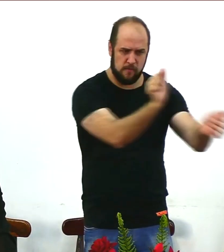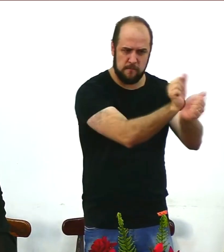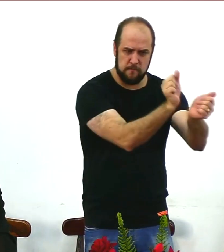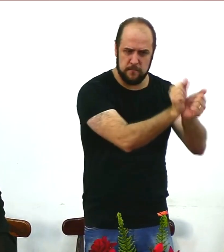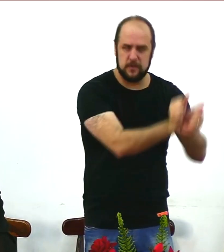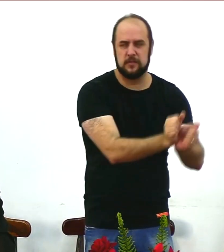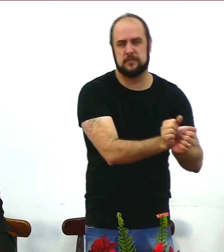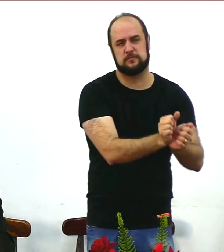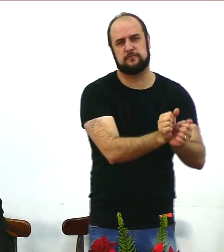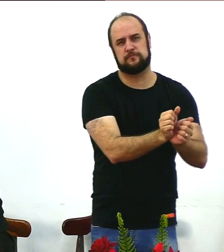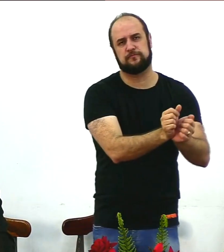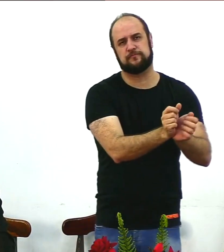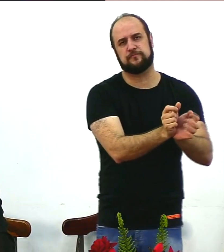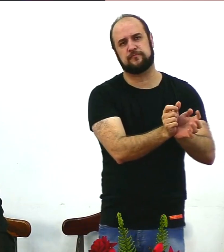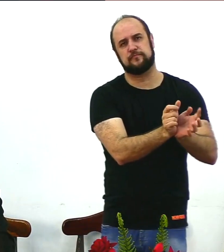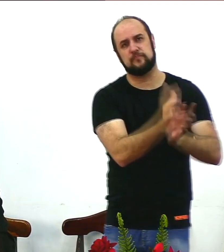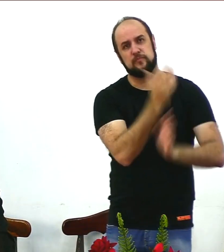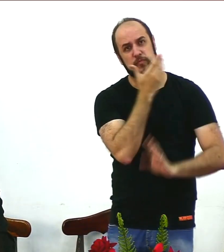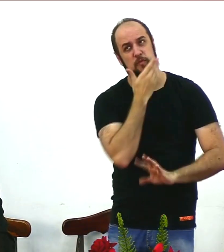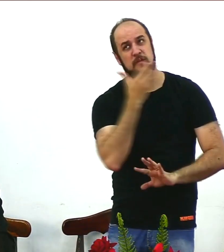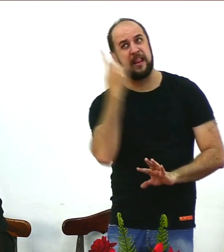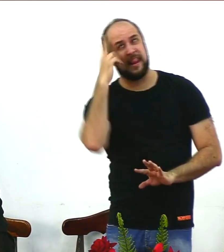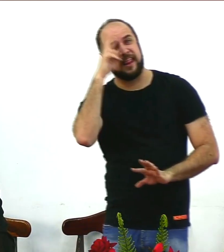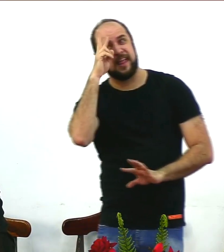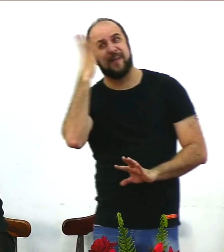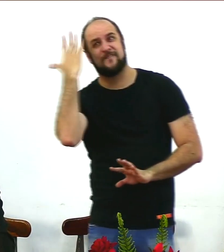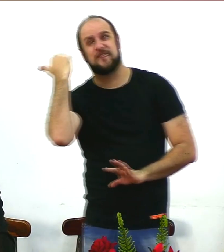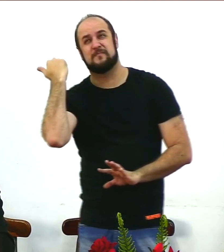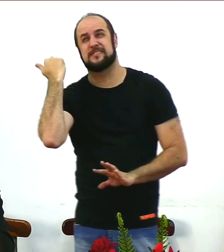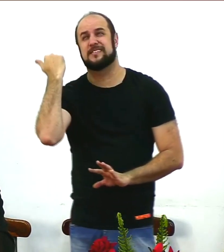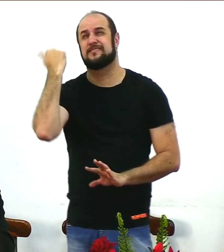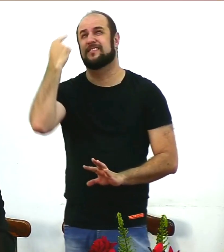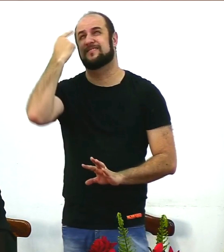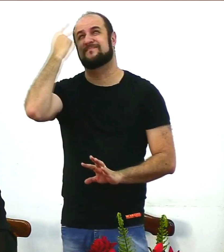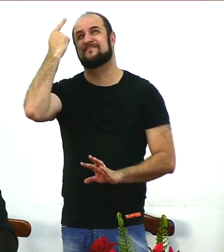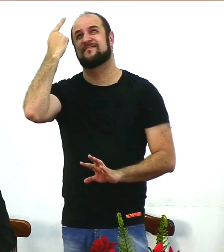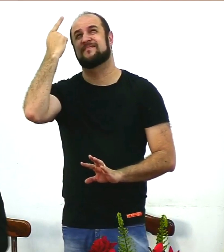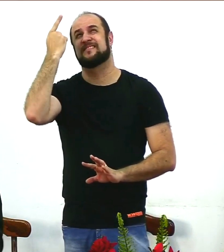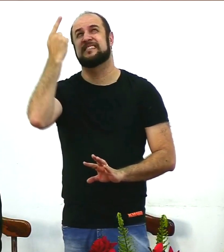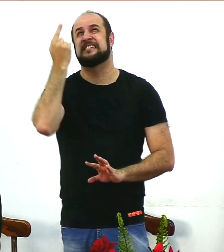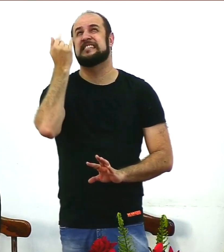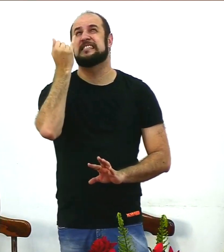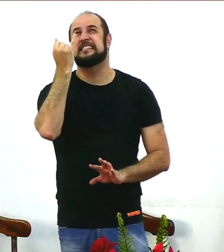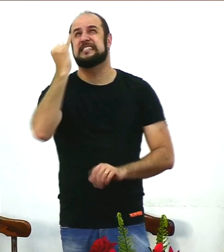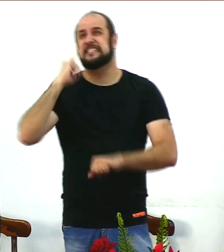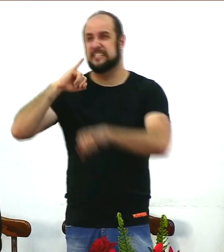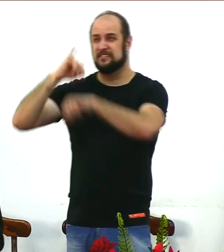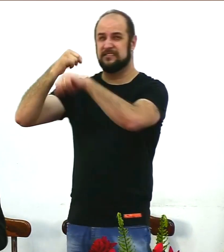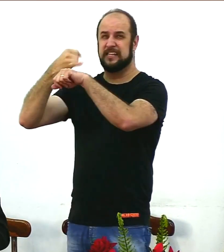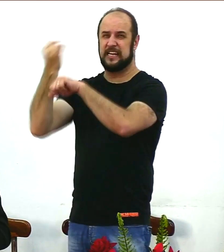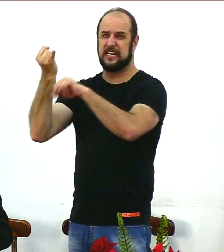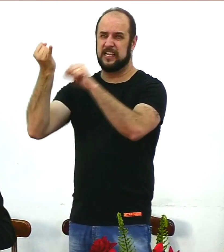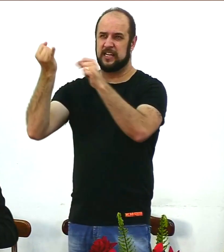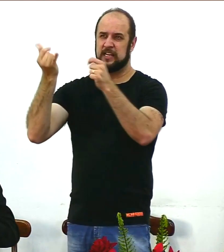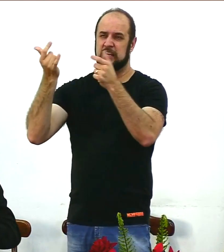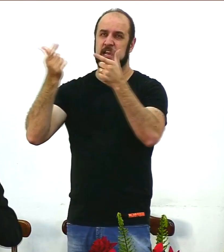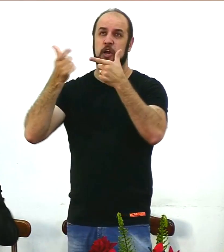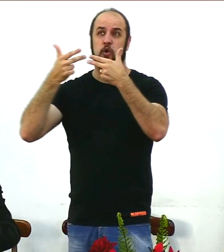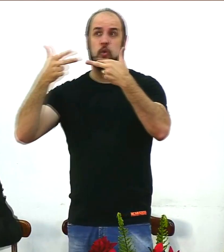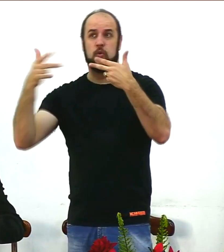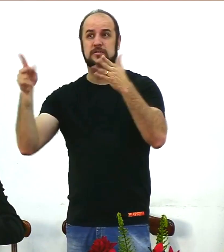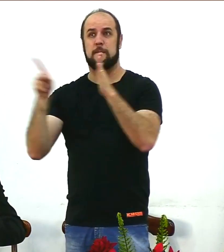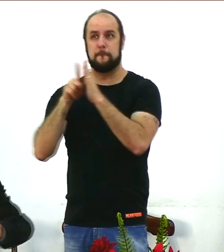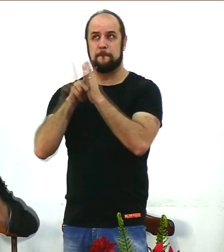agenda pessoal. Se der, eu vou. Se sobrar, eu entrego o dízimo. Se